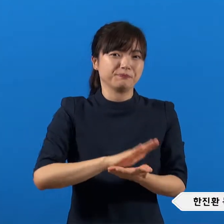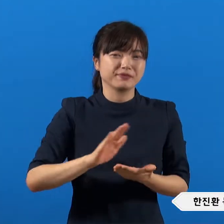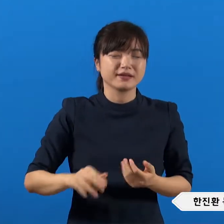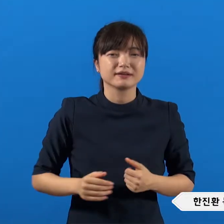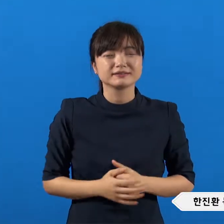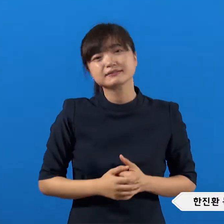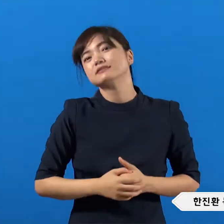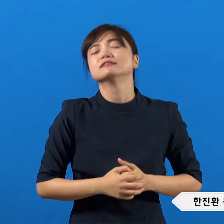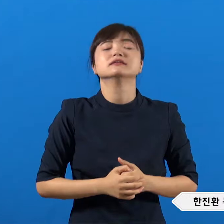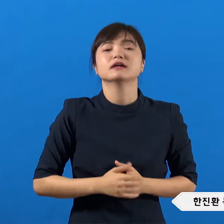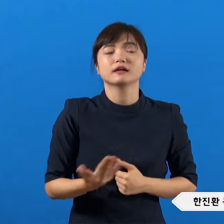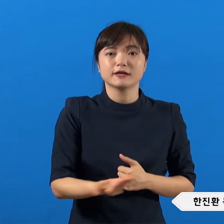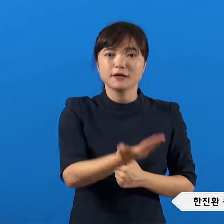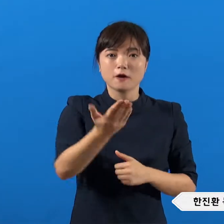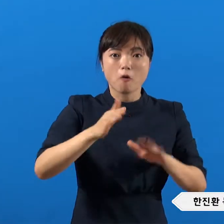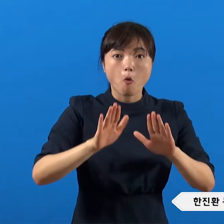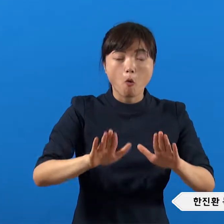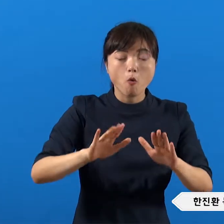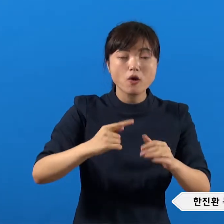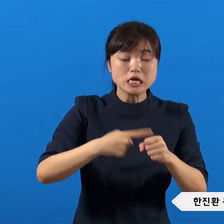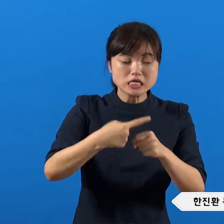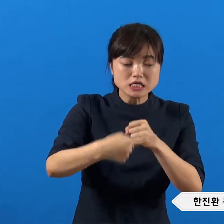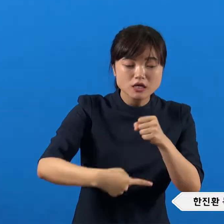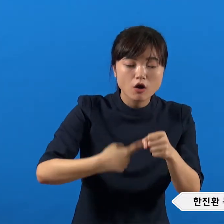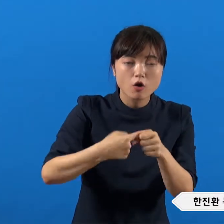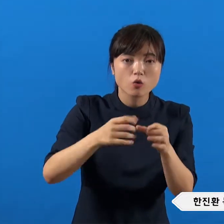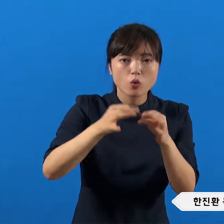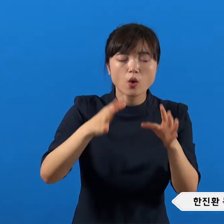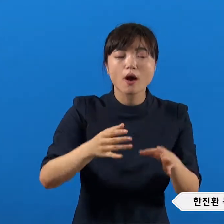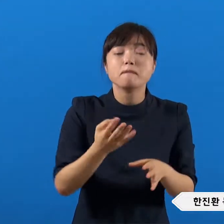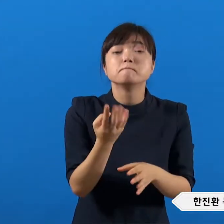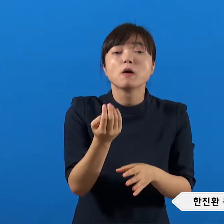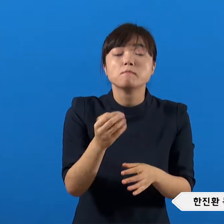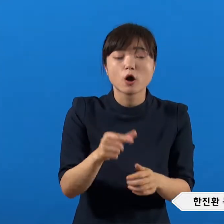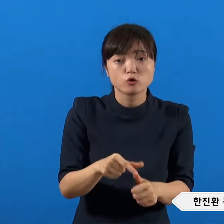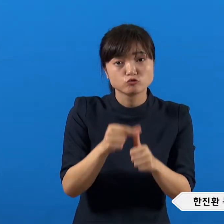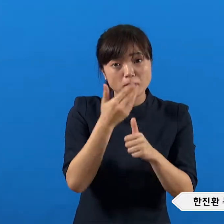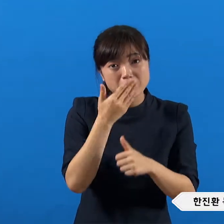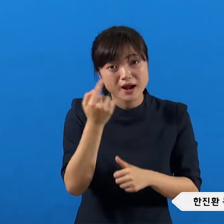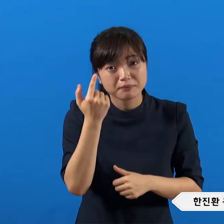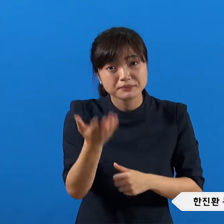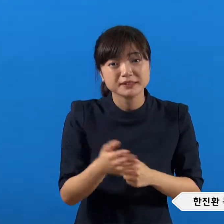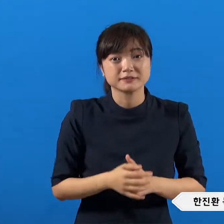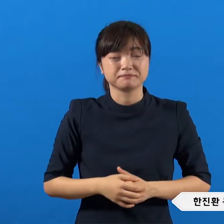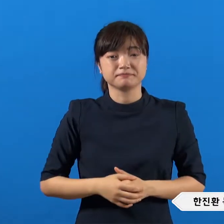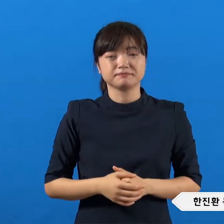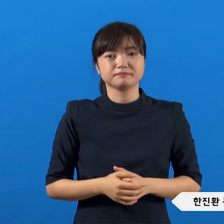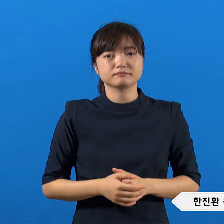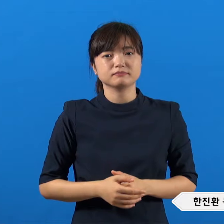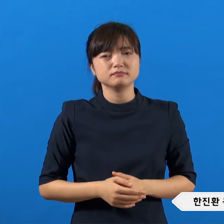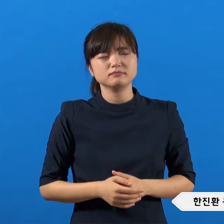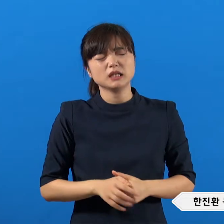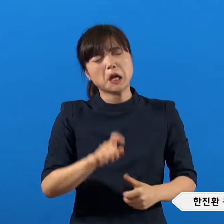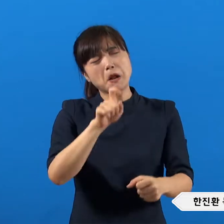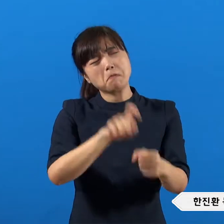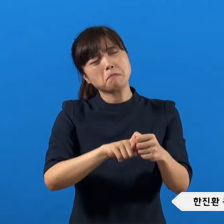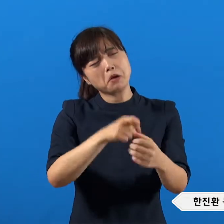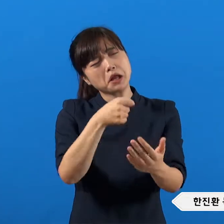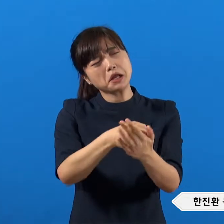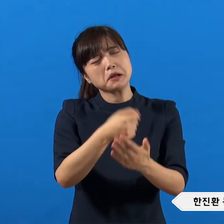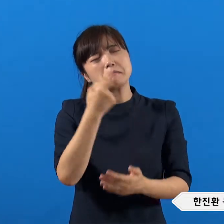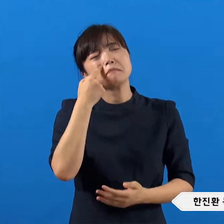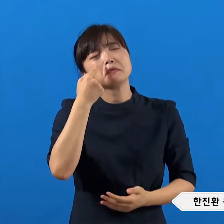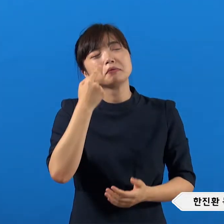여러분, 올 한 해에 몇 명이나 건져 구원할 수 있겠습니까? 한번 목표를 정해